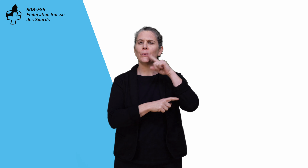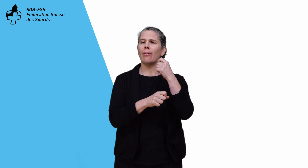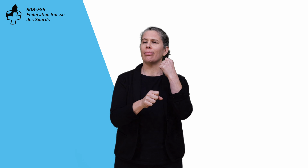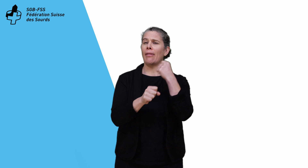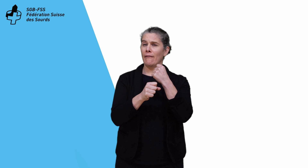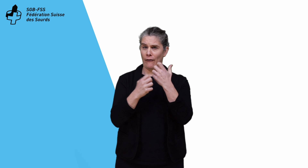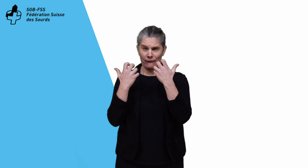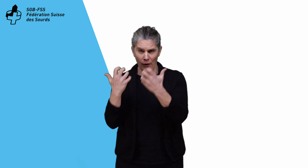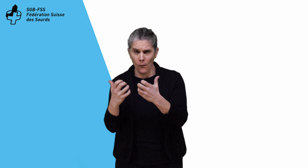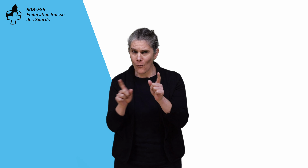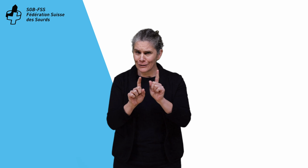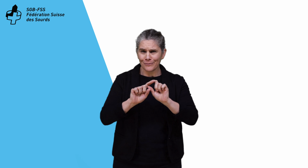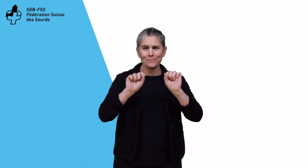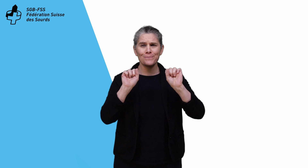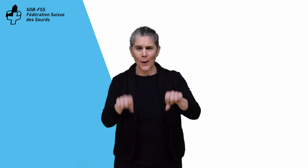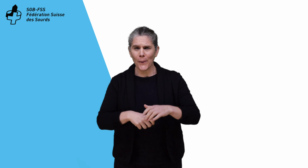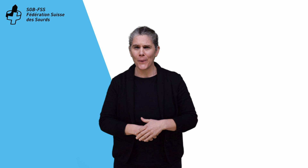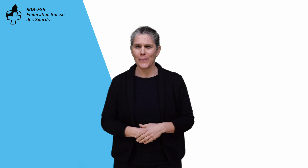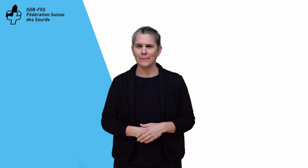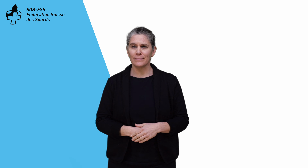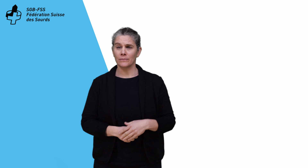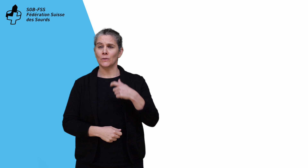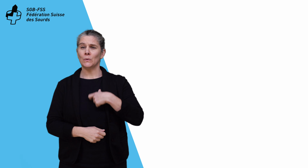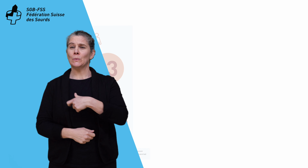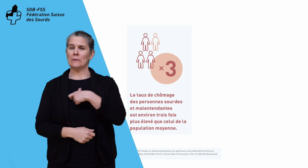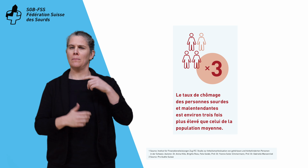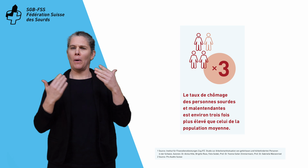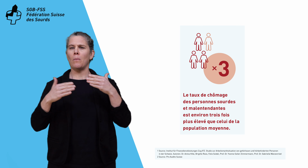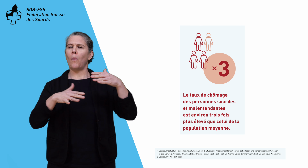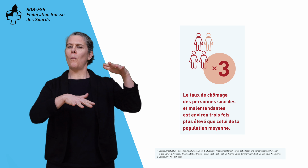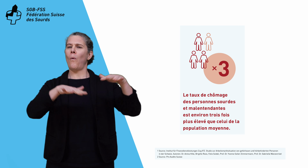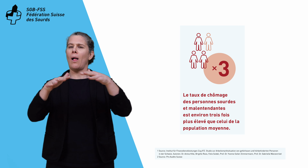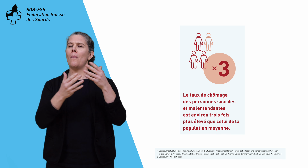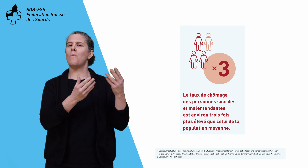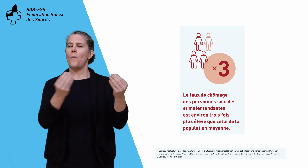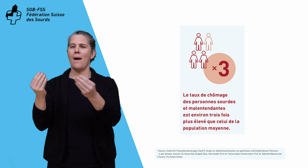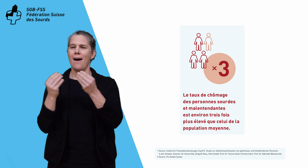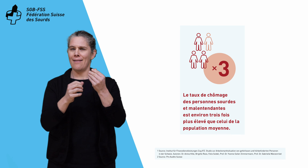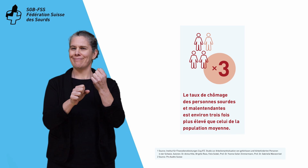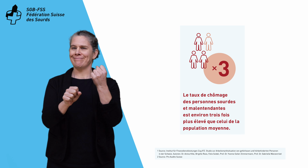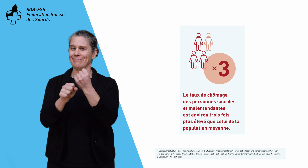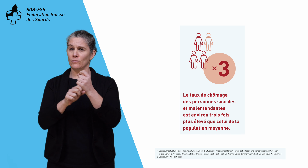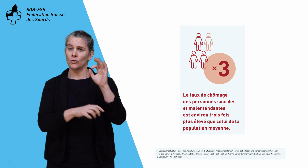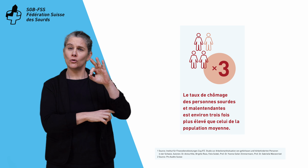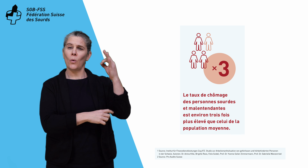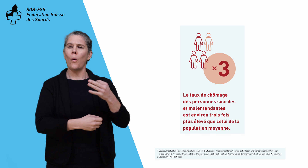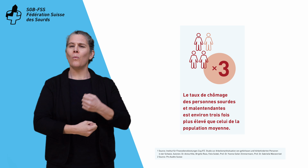Les personnes sourdes veulent et peuvent travailler. Par rapport à la moyenne de la population active en Suisse,